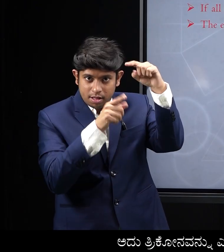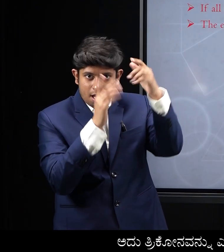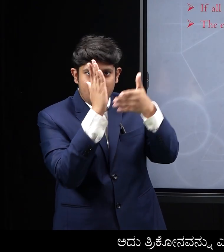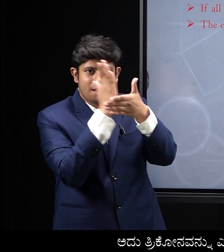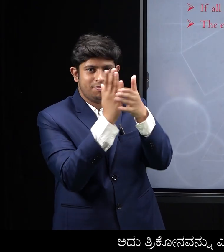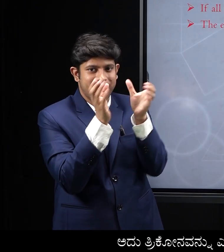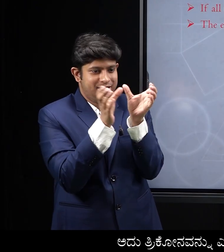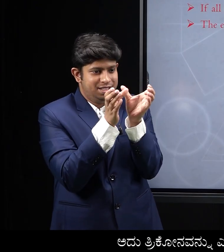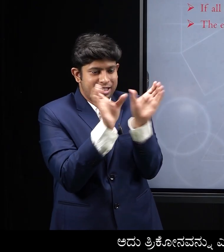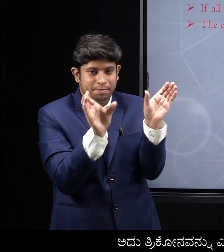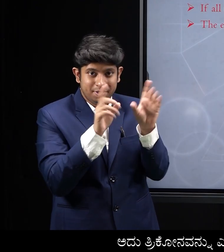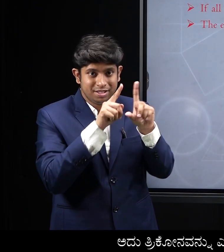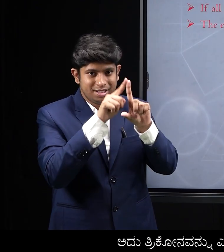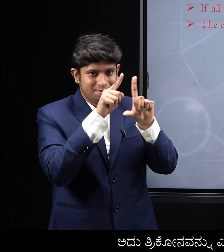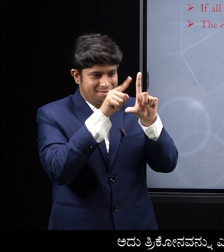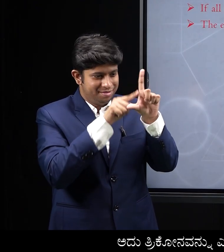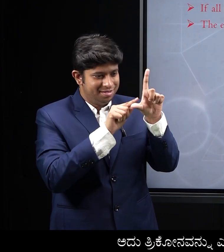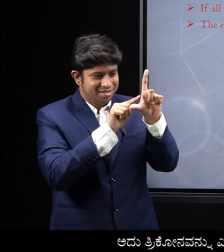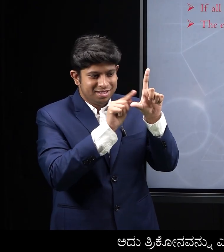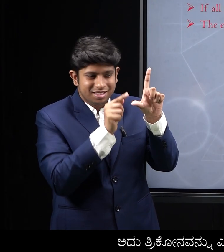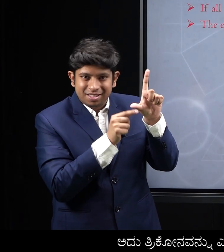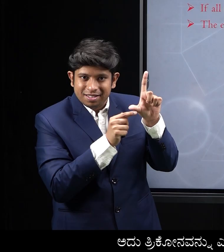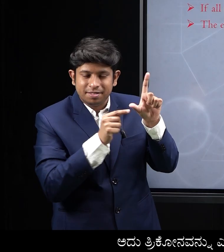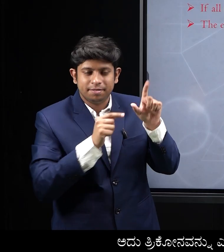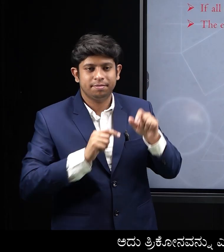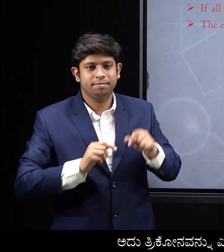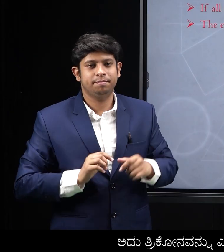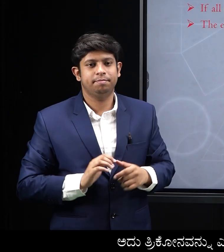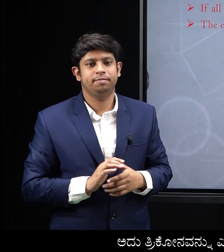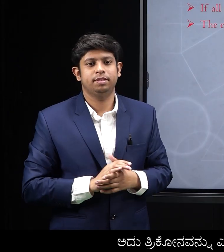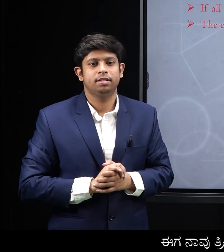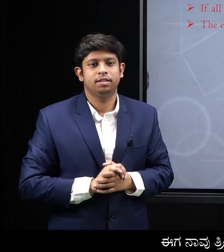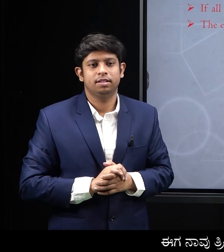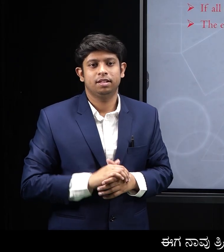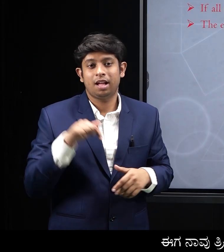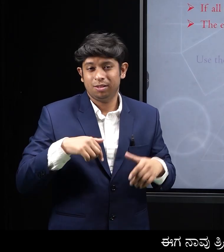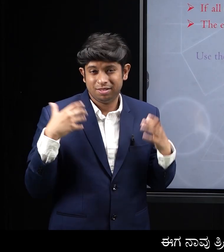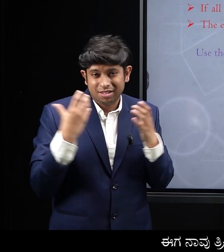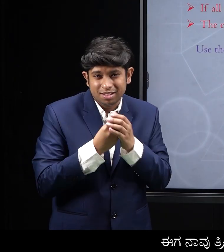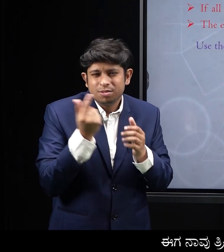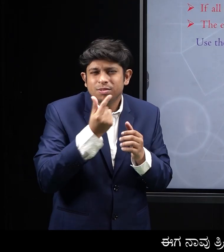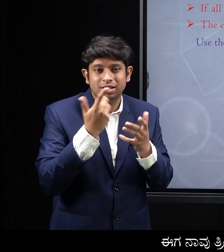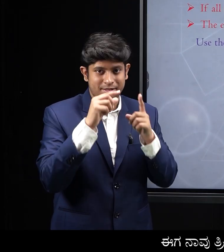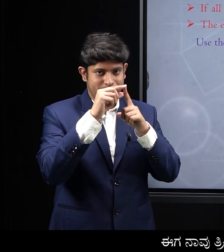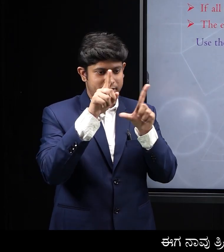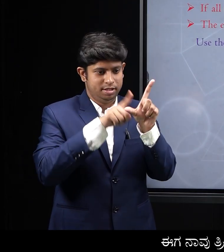ತ್ರಿಕೋನವನ್ನು 2 ಲಂಬಕೋನ ತ್ರಿಕೋನಗಳಾಗಿ ವಿಭಜಿಸುತ್ತದೆ. ಈಗ ನಾವು ತ್ರಿಕೋನದ